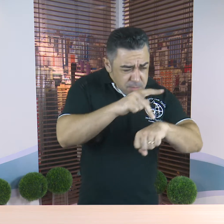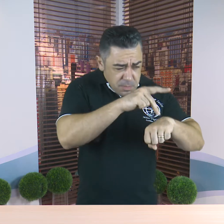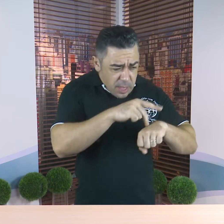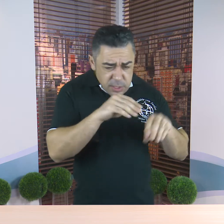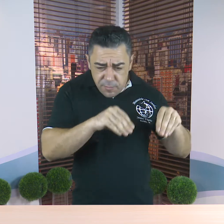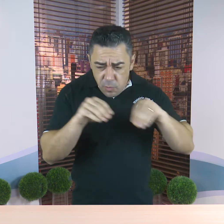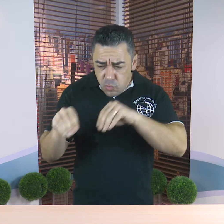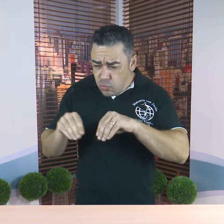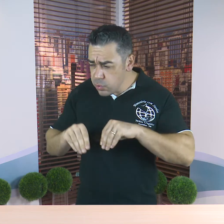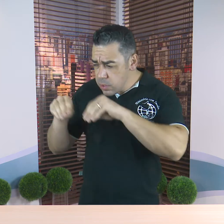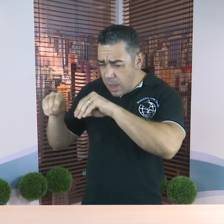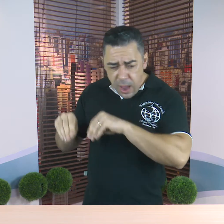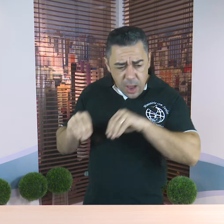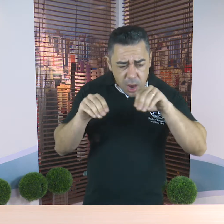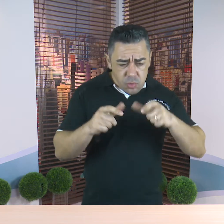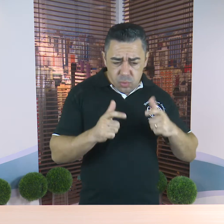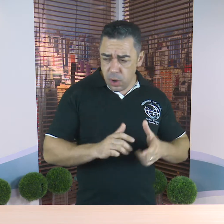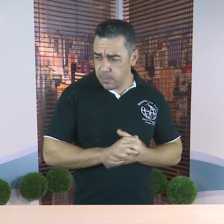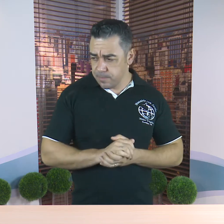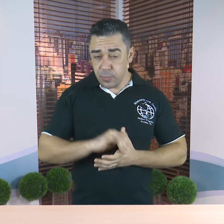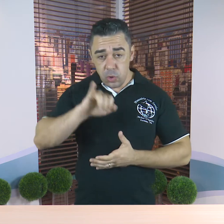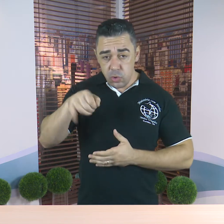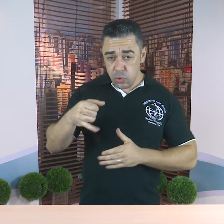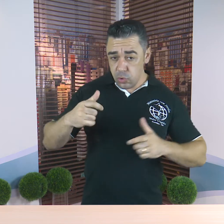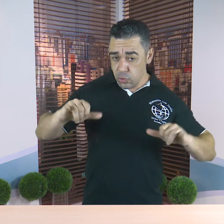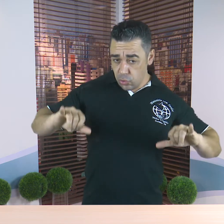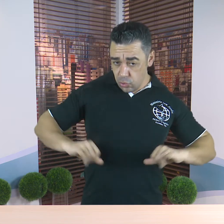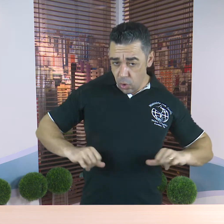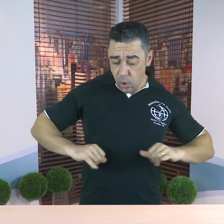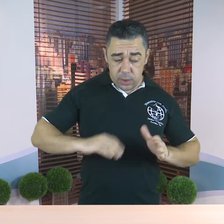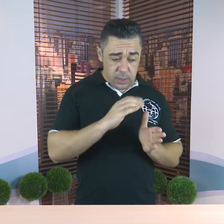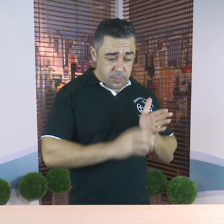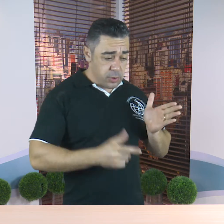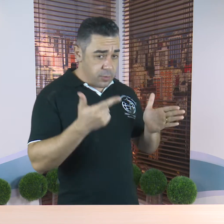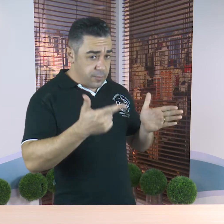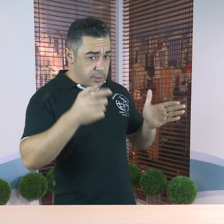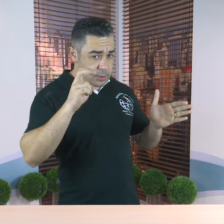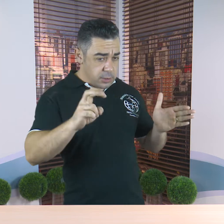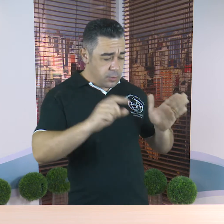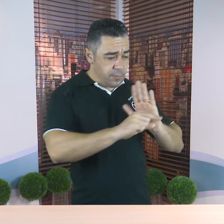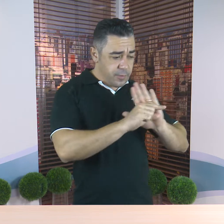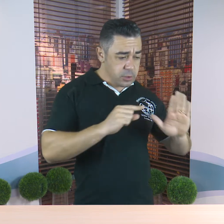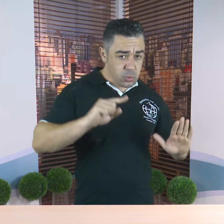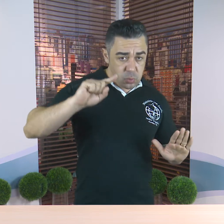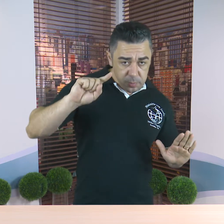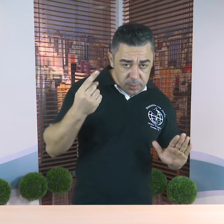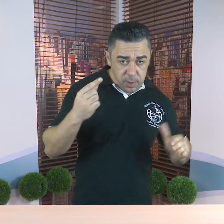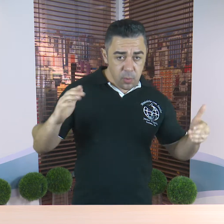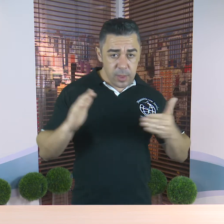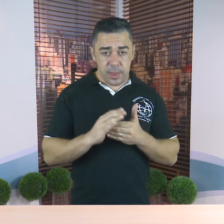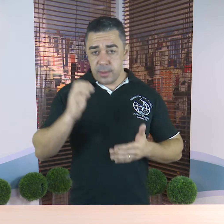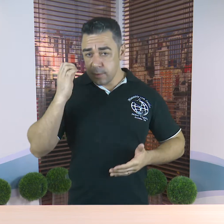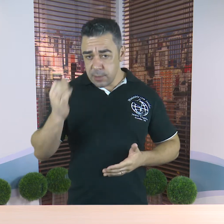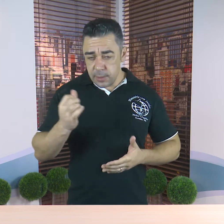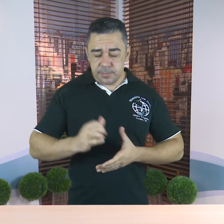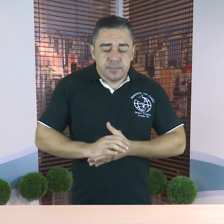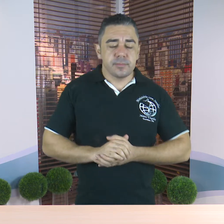do seu lugar? Jó, capítulo 25, a partir do versículo 1 até o 6.